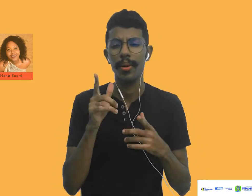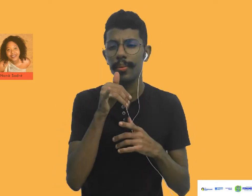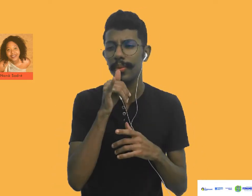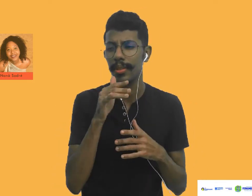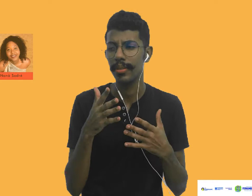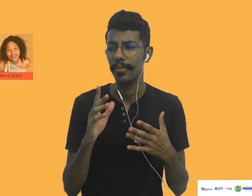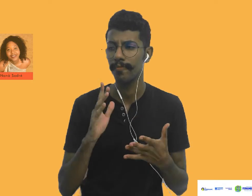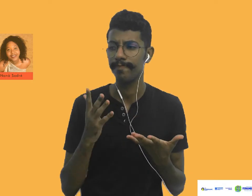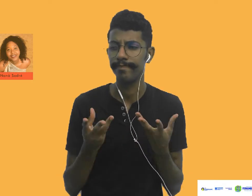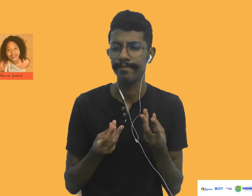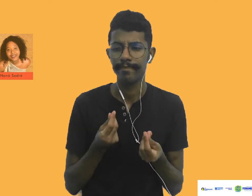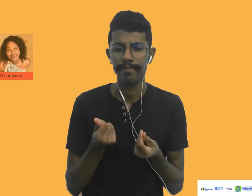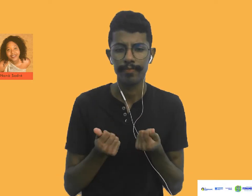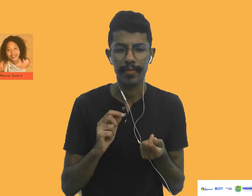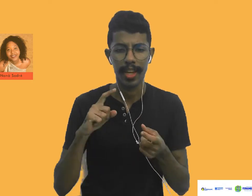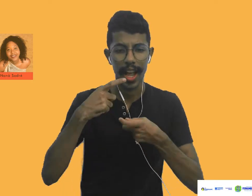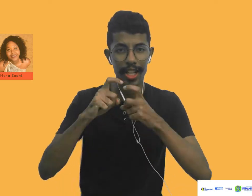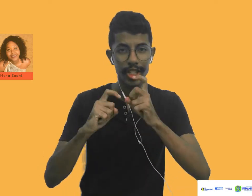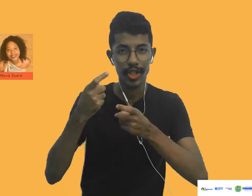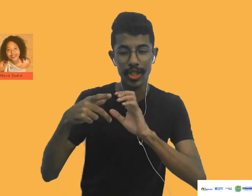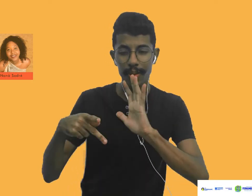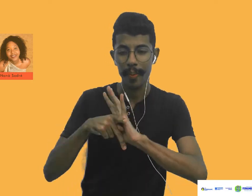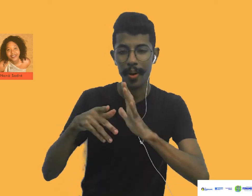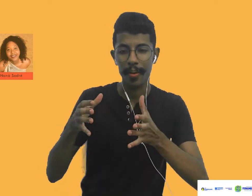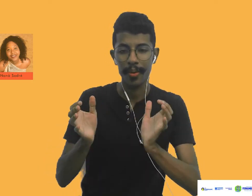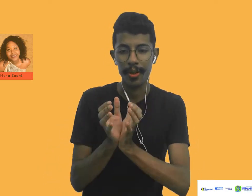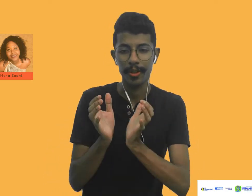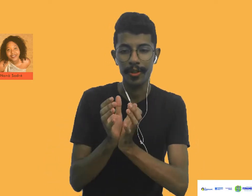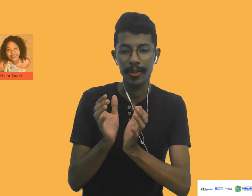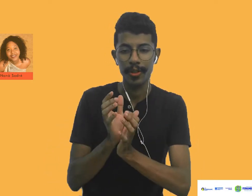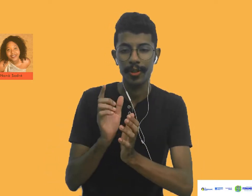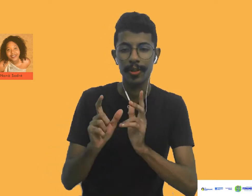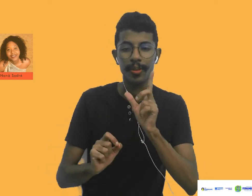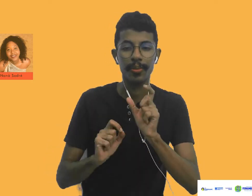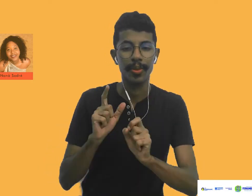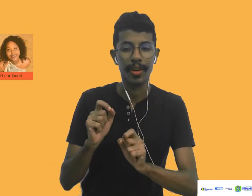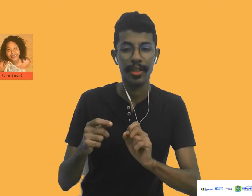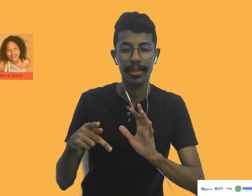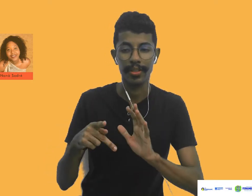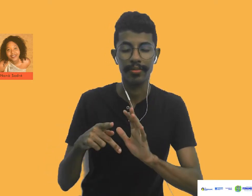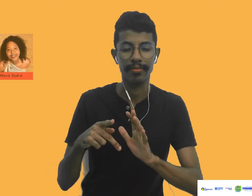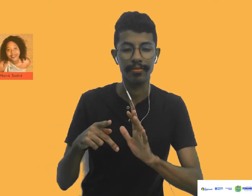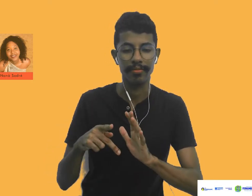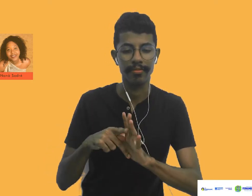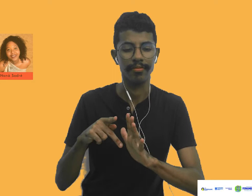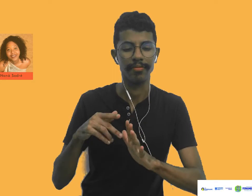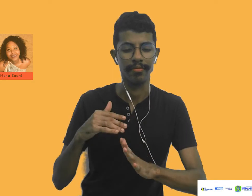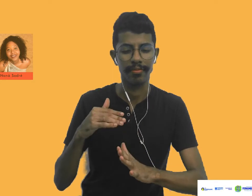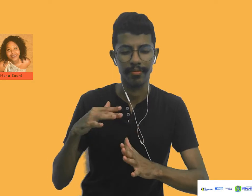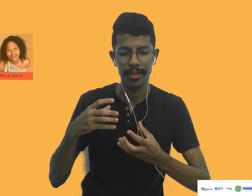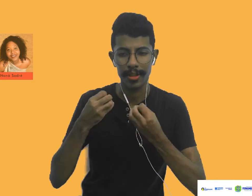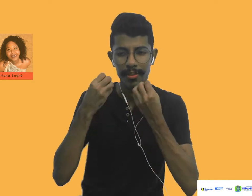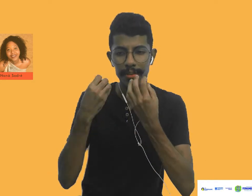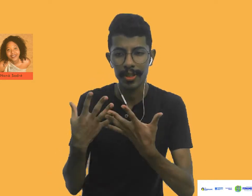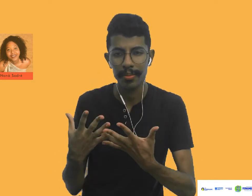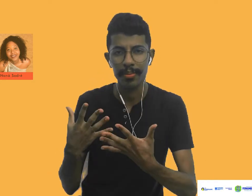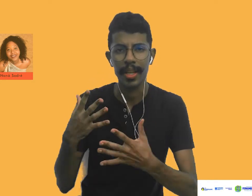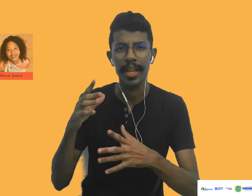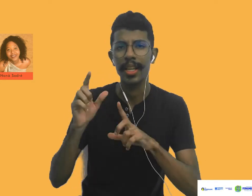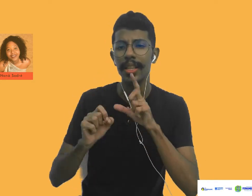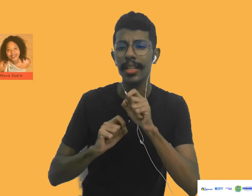três e nós nos dividimos. Então, a discussão desse grupo é uma discussão realmente para o